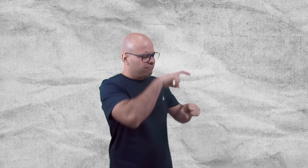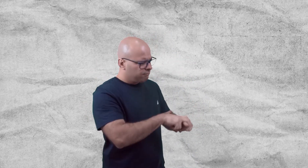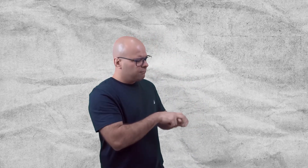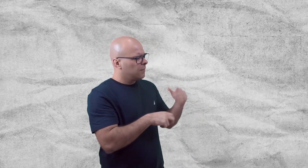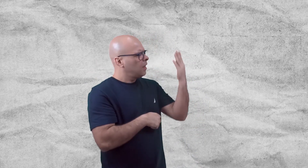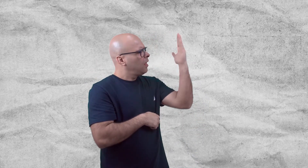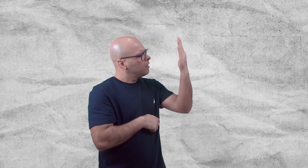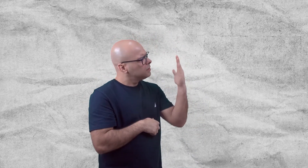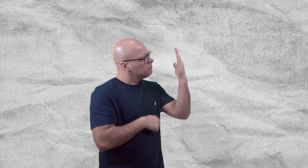refletir.